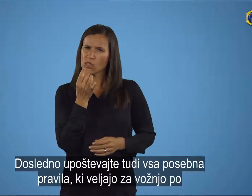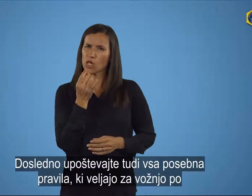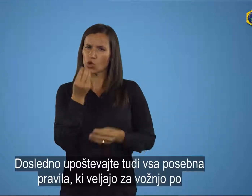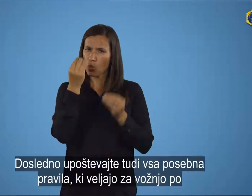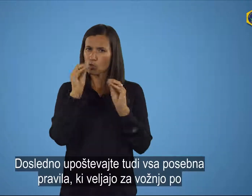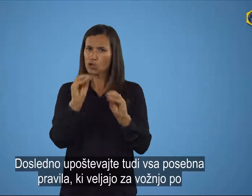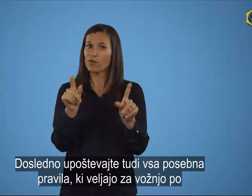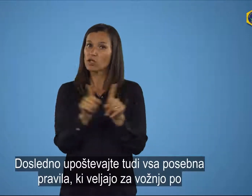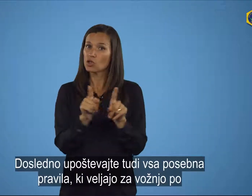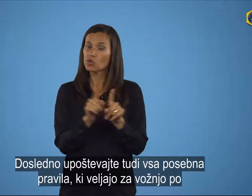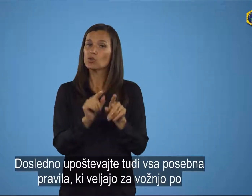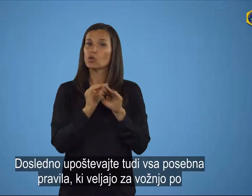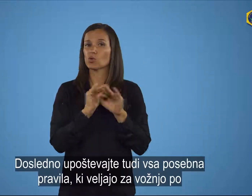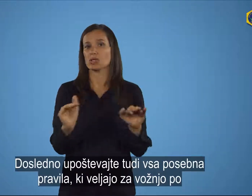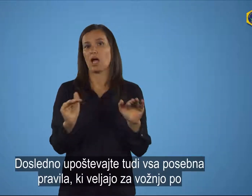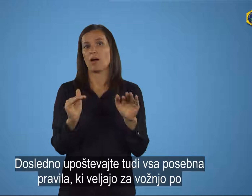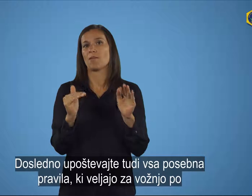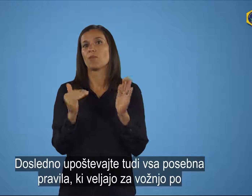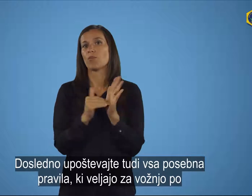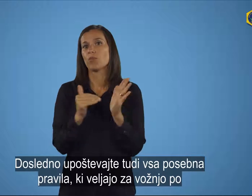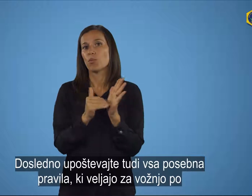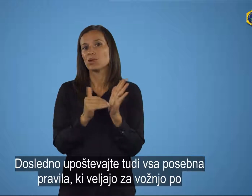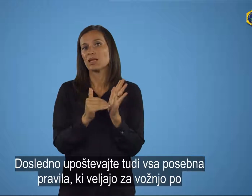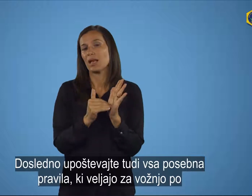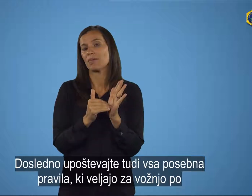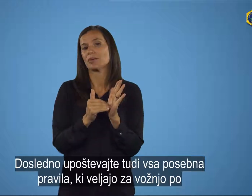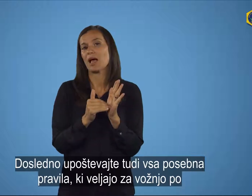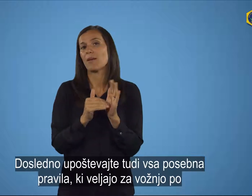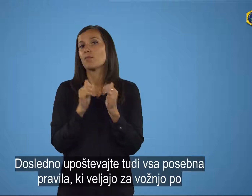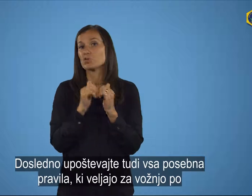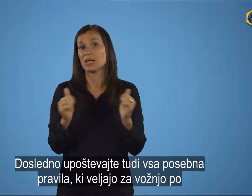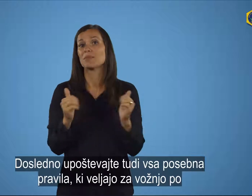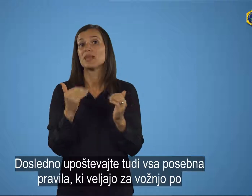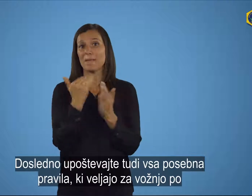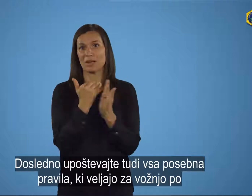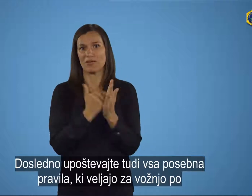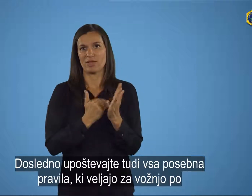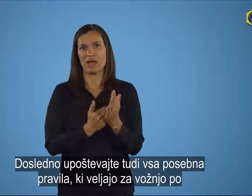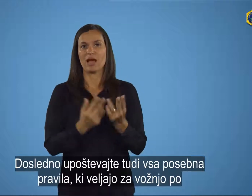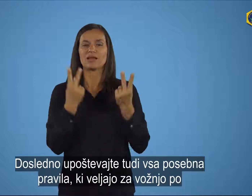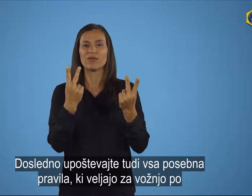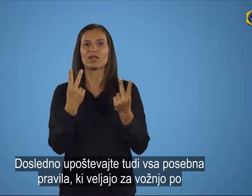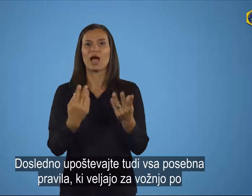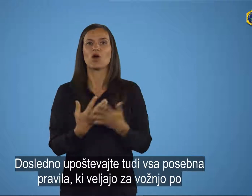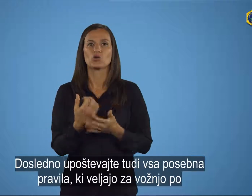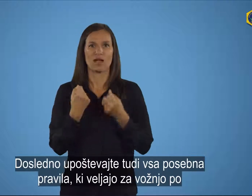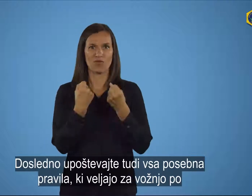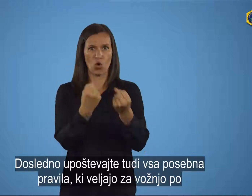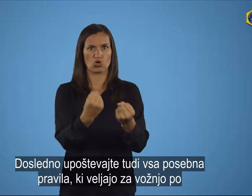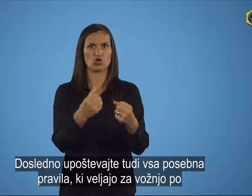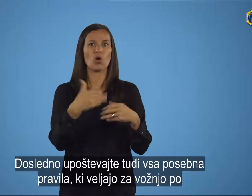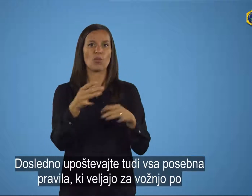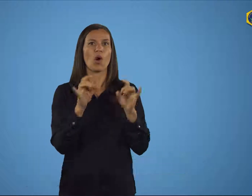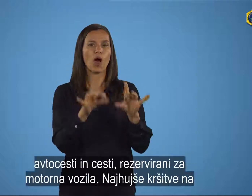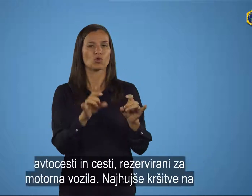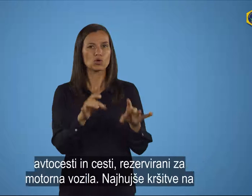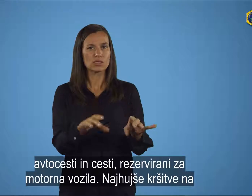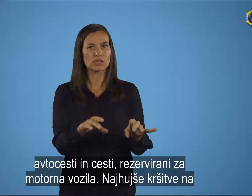Dosledno upoštevajte tudi vsa potrebna pravila, ki veljajo za vožnjo po avtocesti in cesti rezervirani za motorna